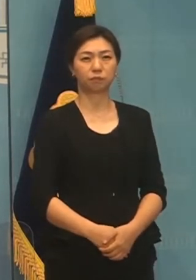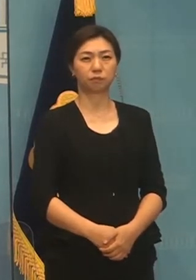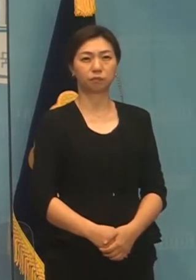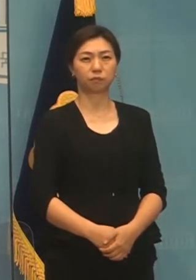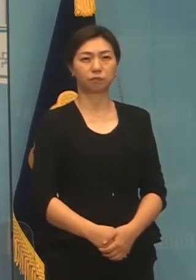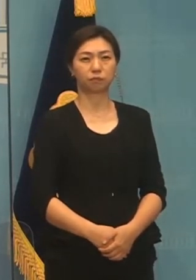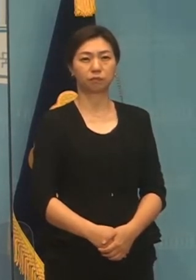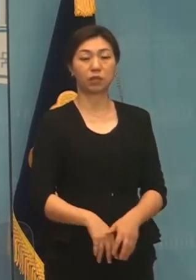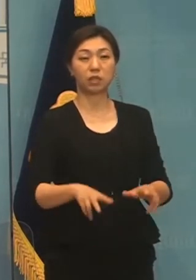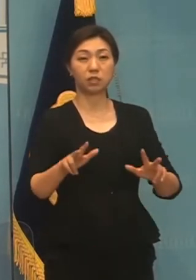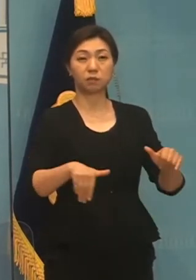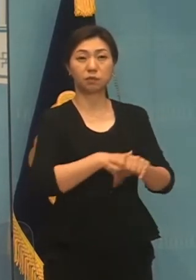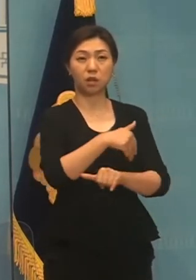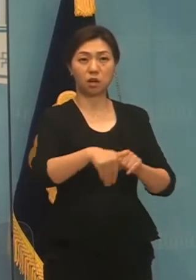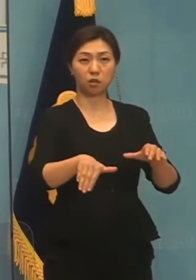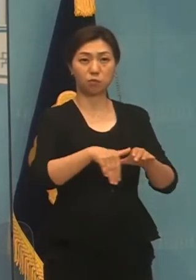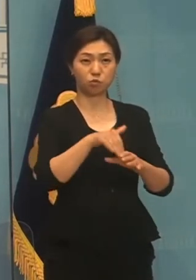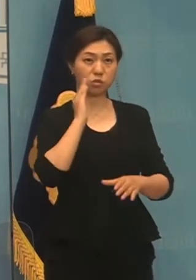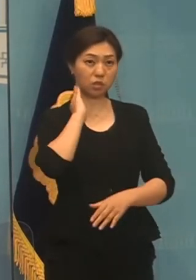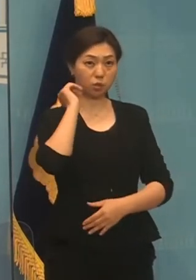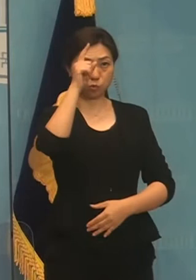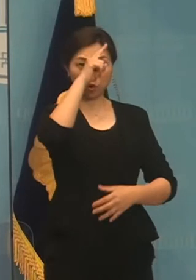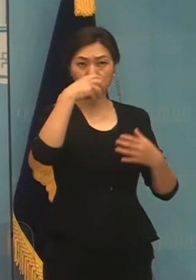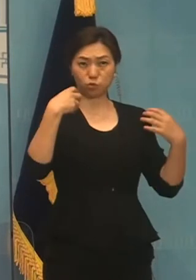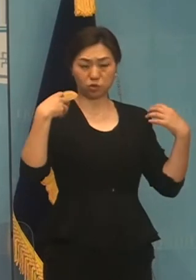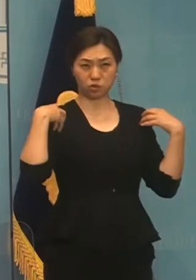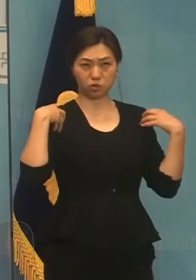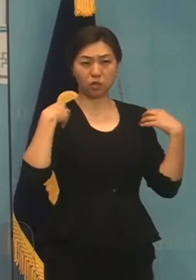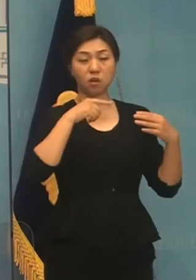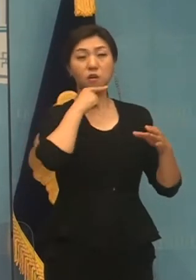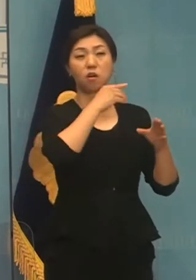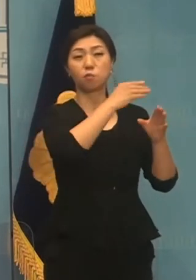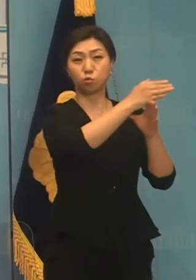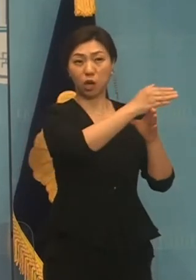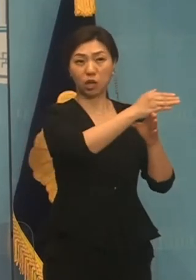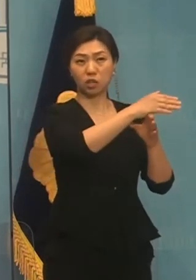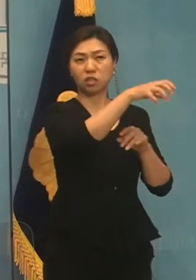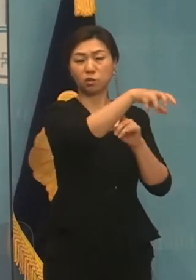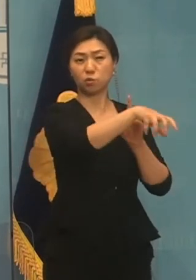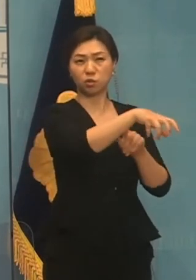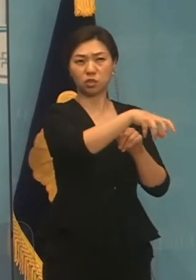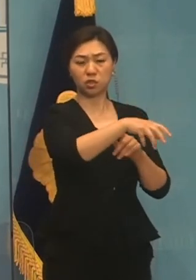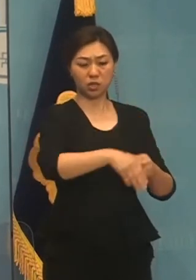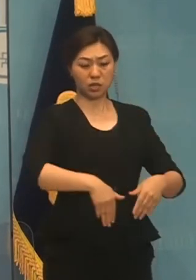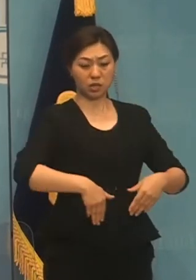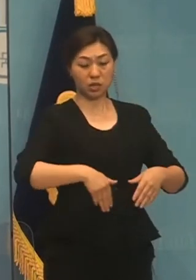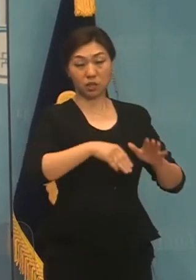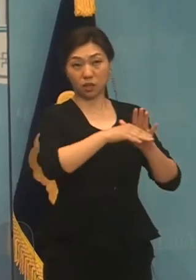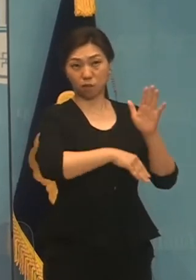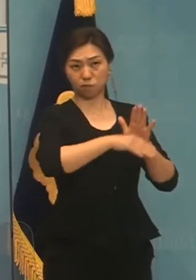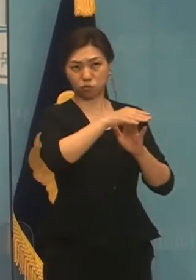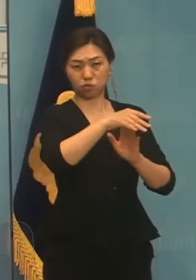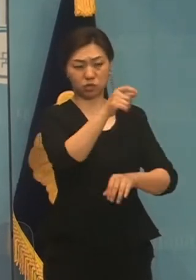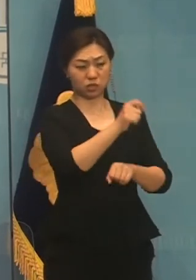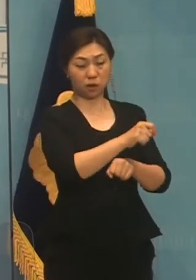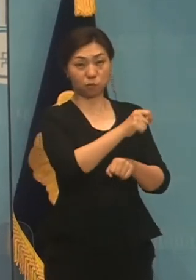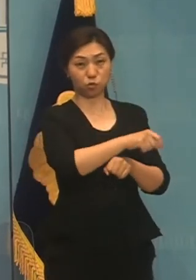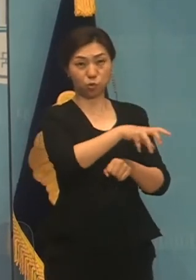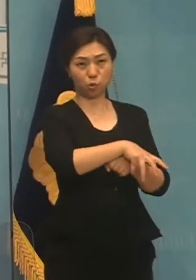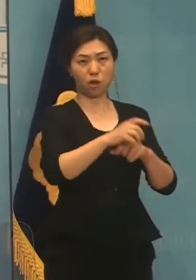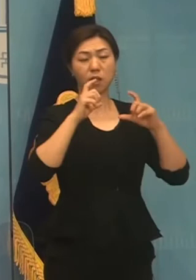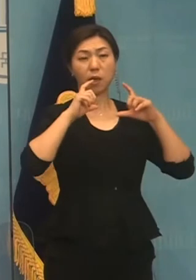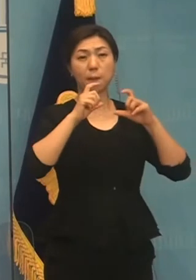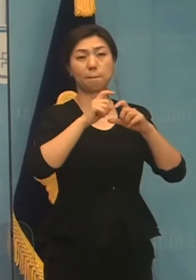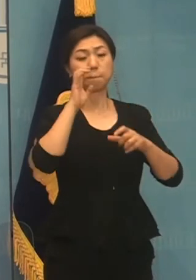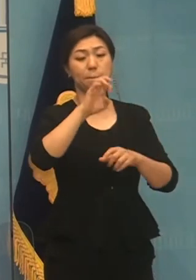이 와중에 문재인 정권은 북한이 남북 공동연락사무소 폭파로 사문화시킨 판문점 선언의